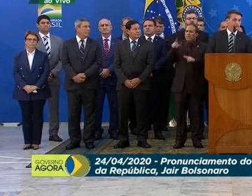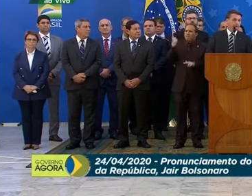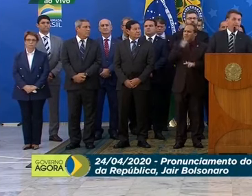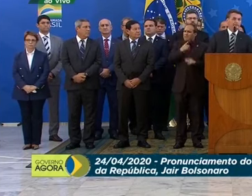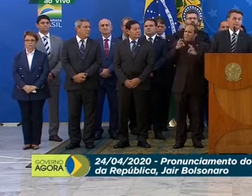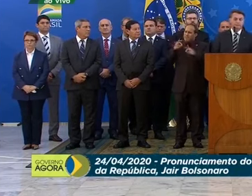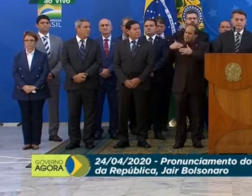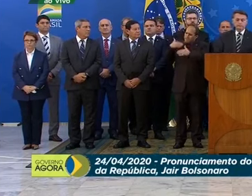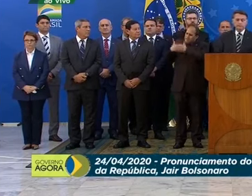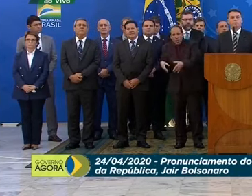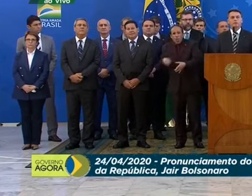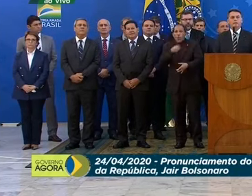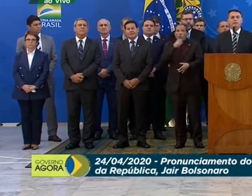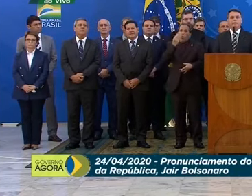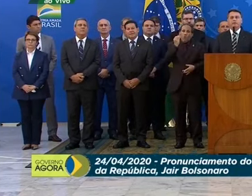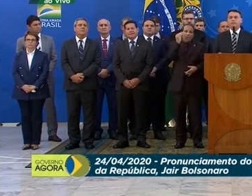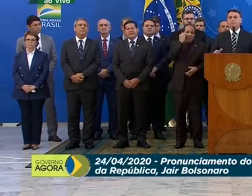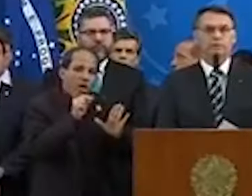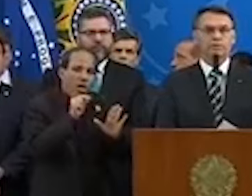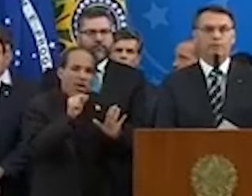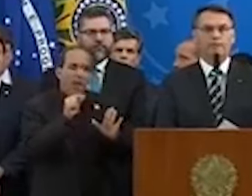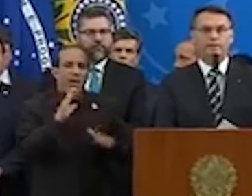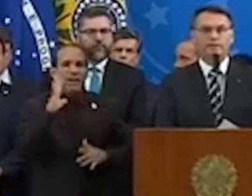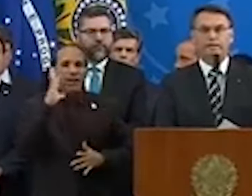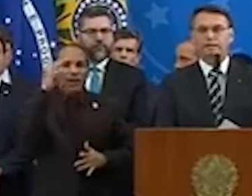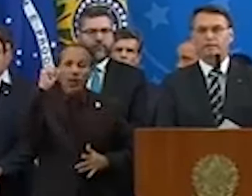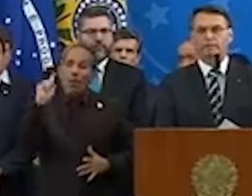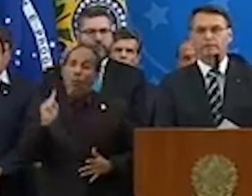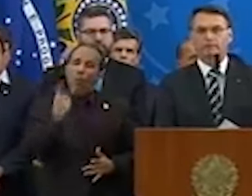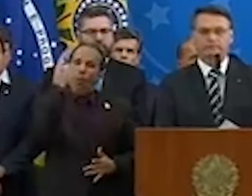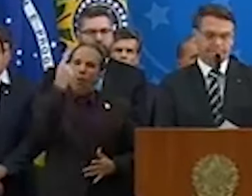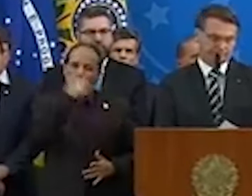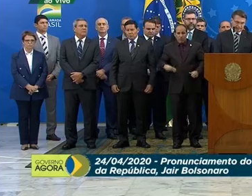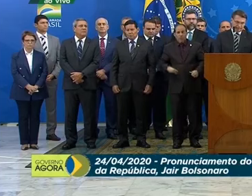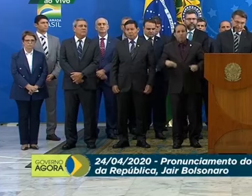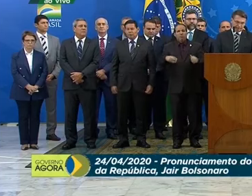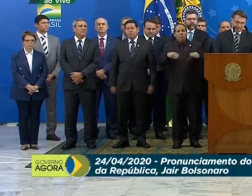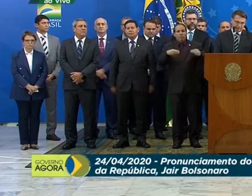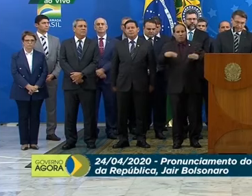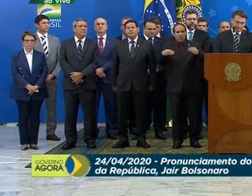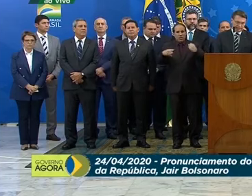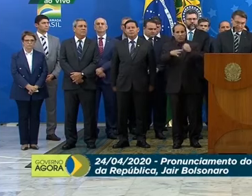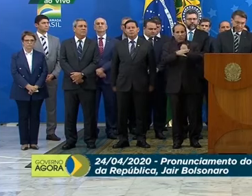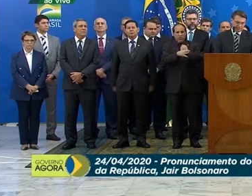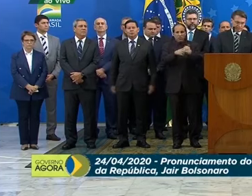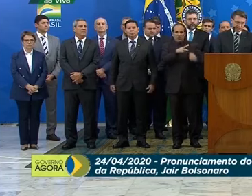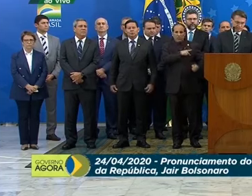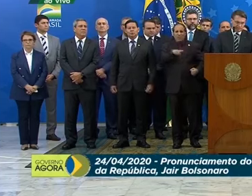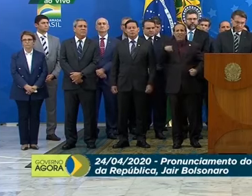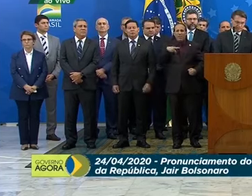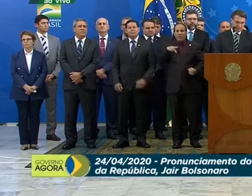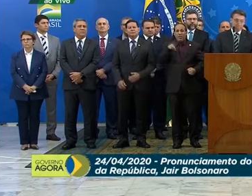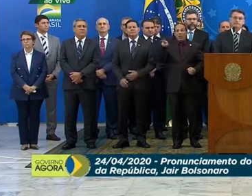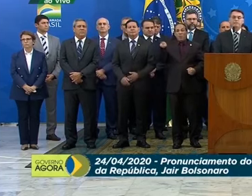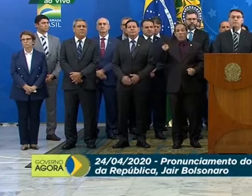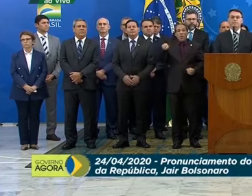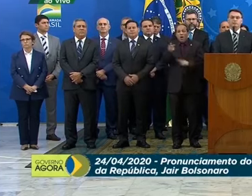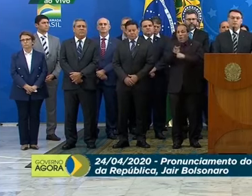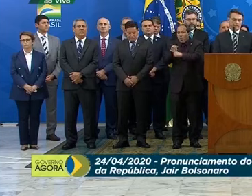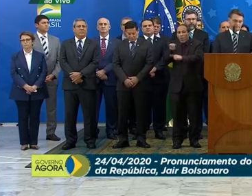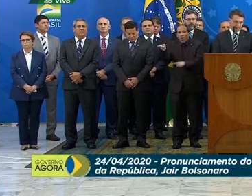é bom felizmente a última cartada do presidente da república para interferir nas investigações